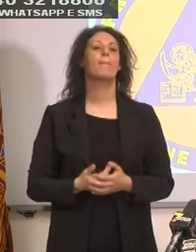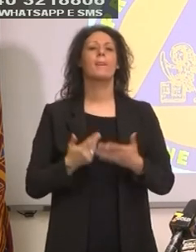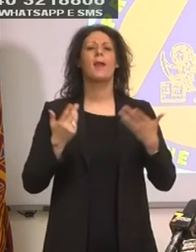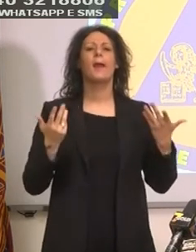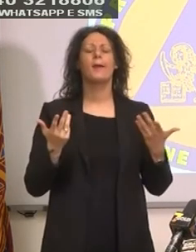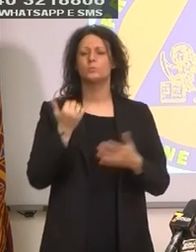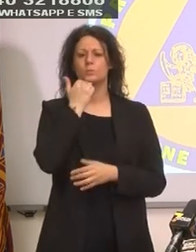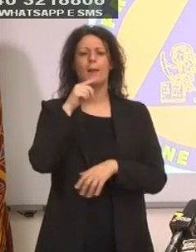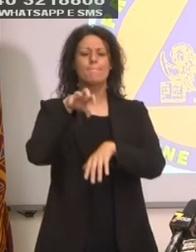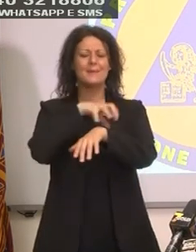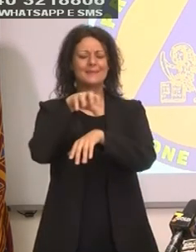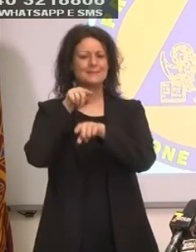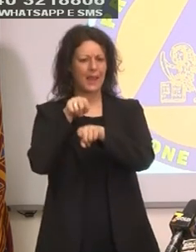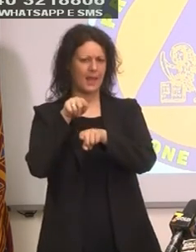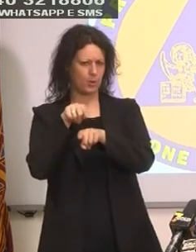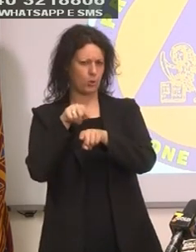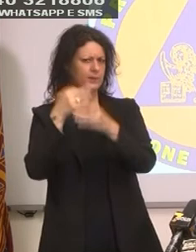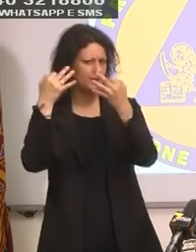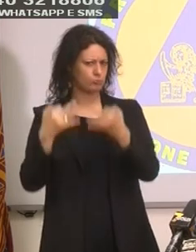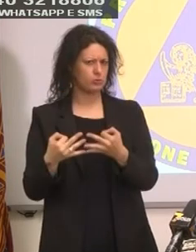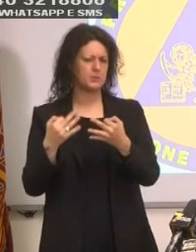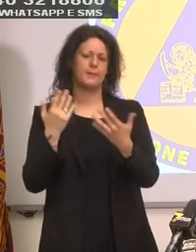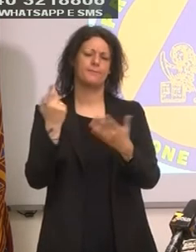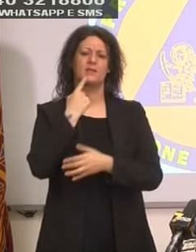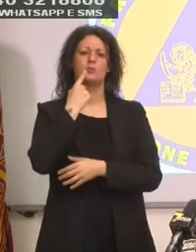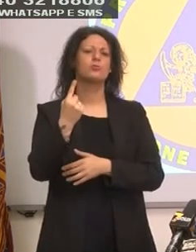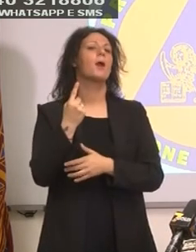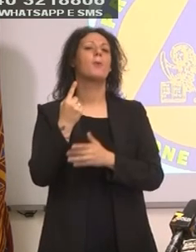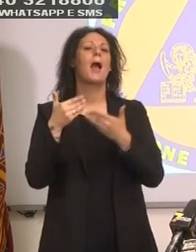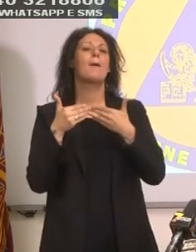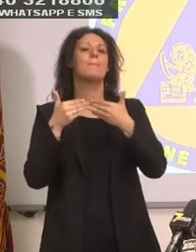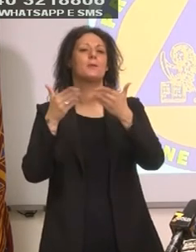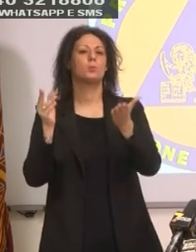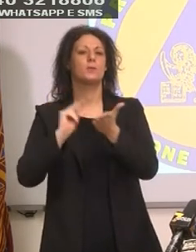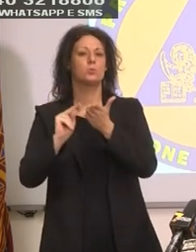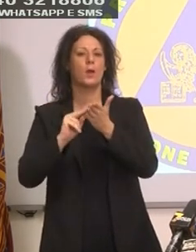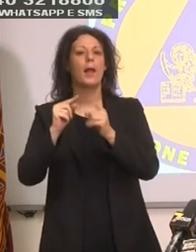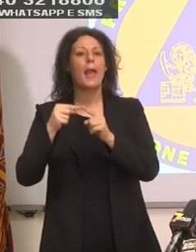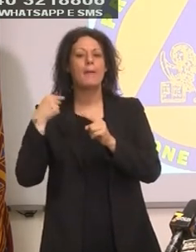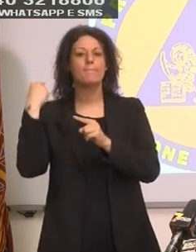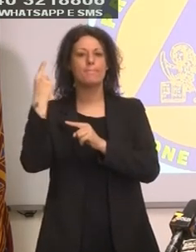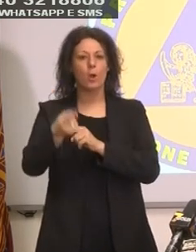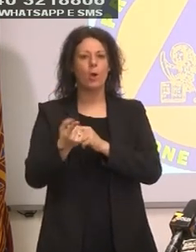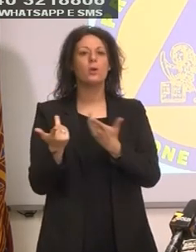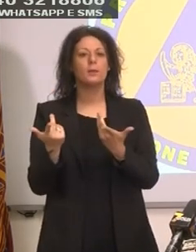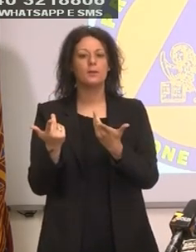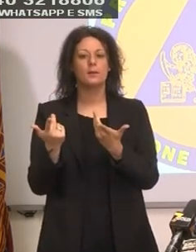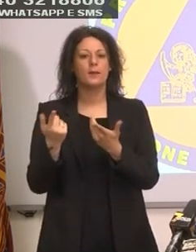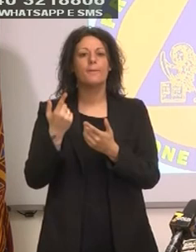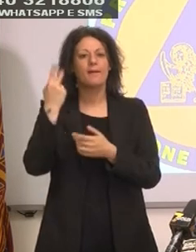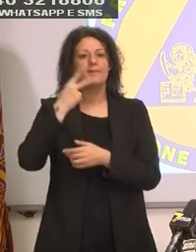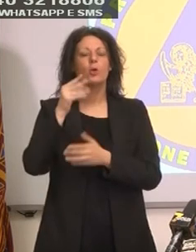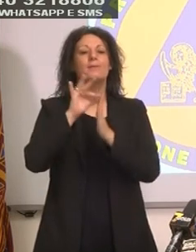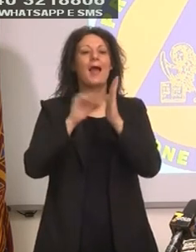la preapertura delle scuole, chiamiamola così, no? La preapertura, poi le elezioni reali, se non sa neanche quando si va a